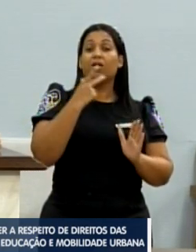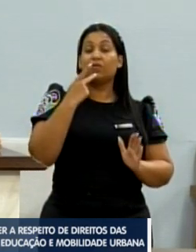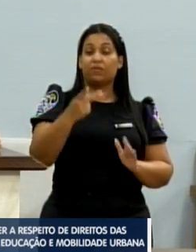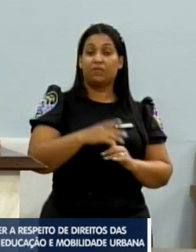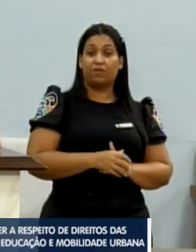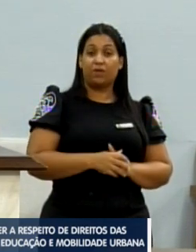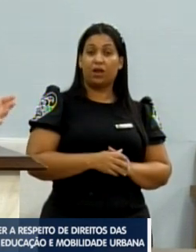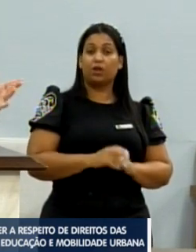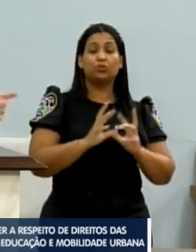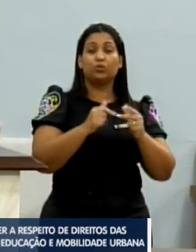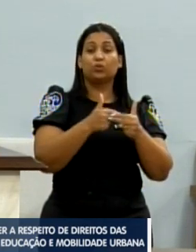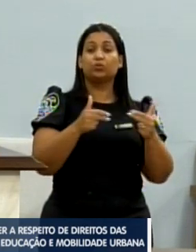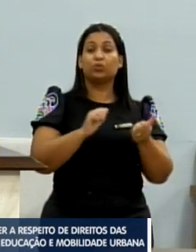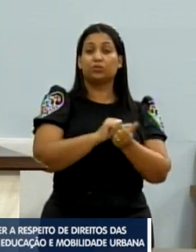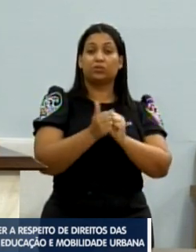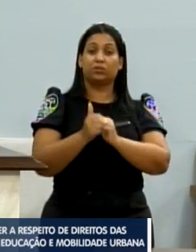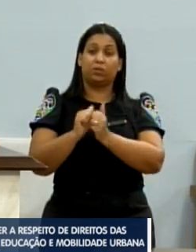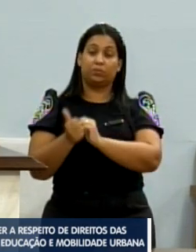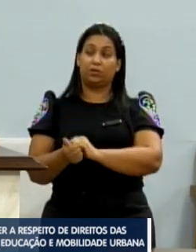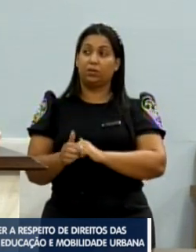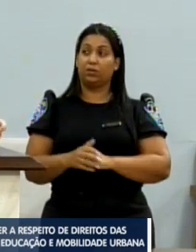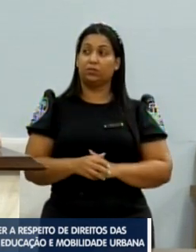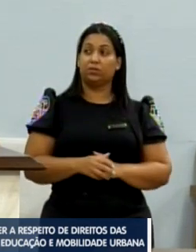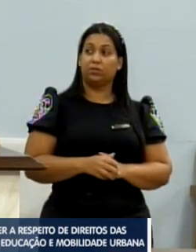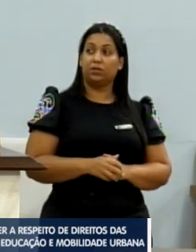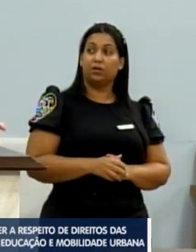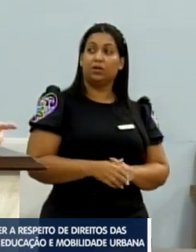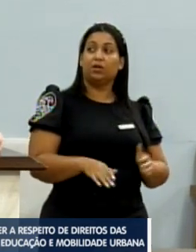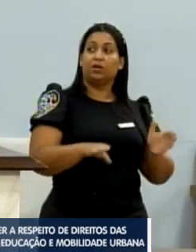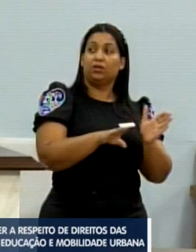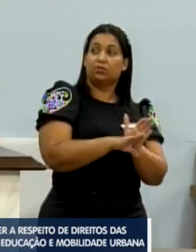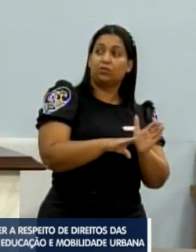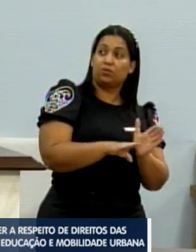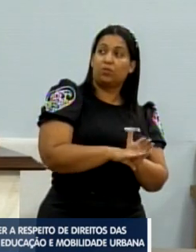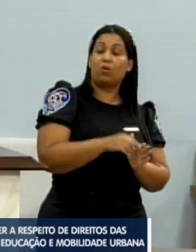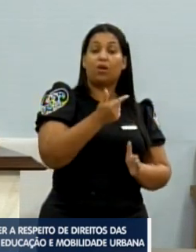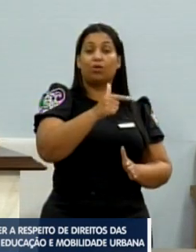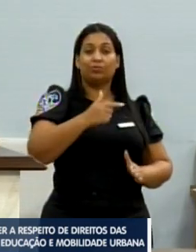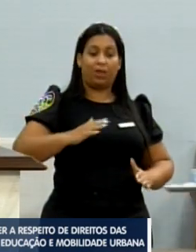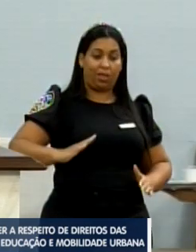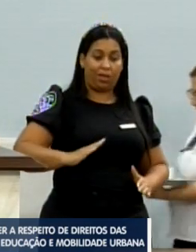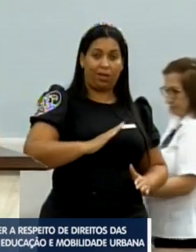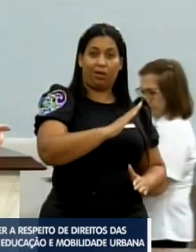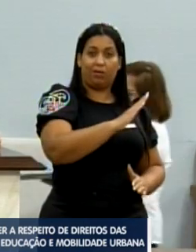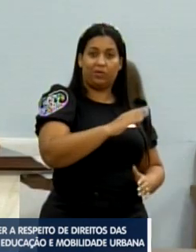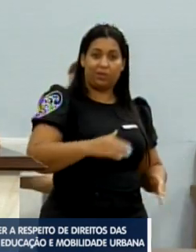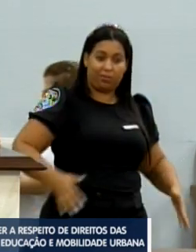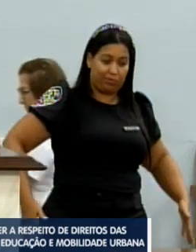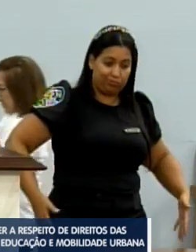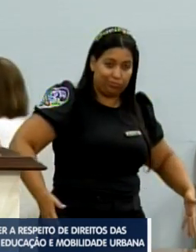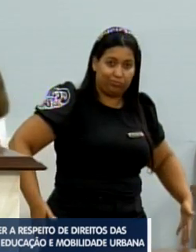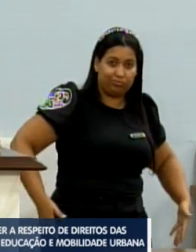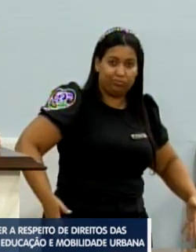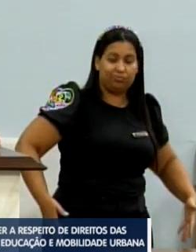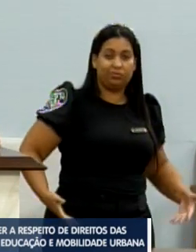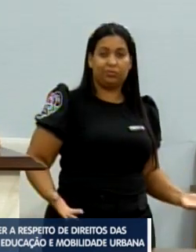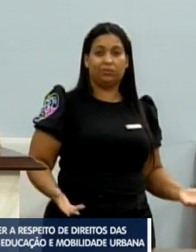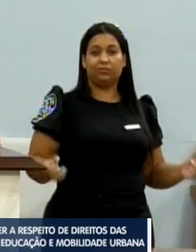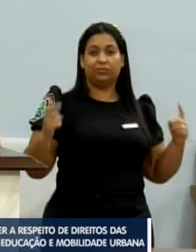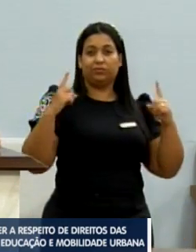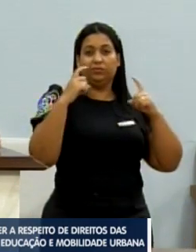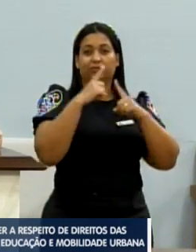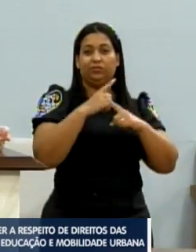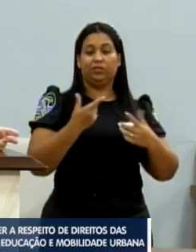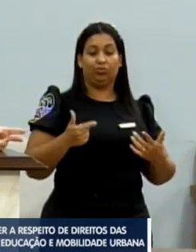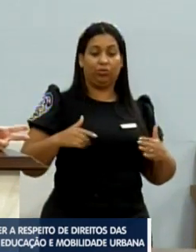escolar adaptada. Não precisa inventar nada. Chega numa escola, não tem a rampa para uma criança com dificuldade de